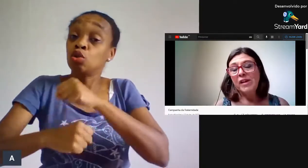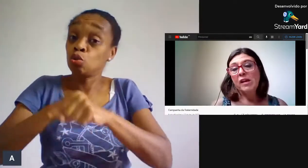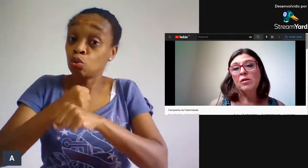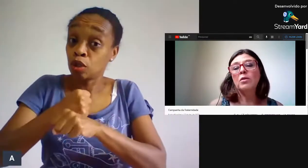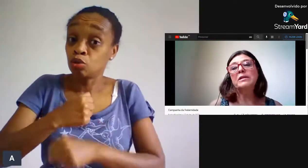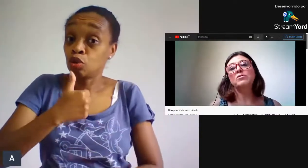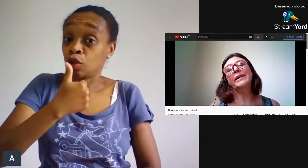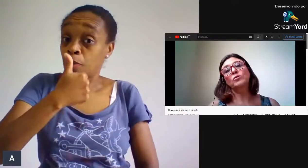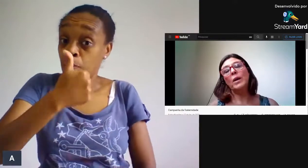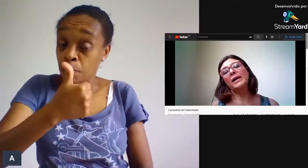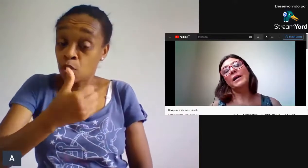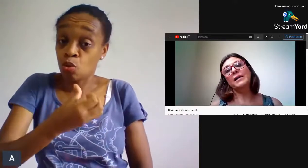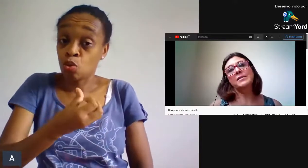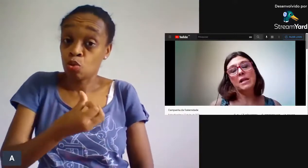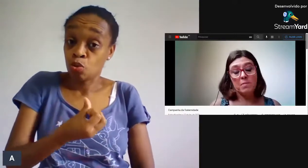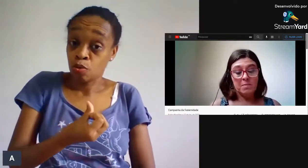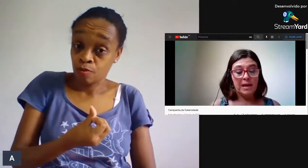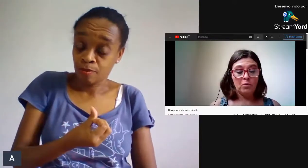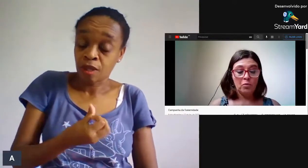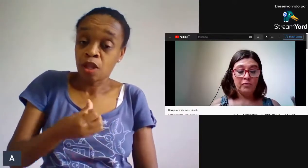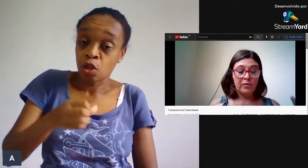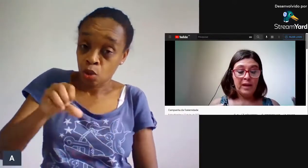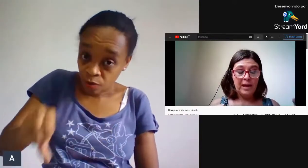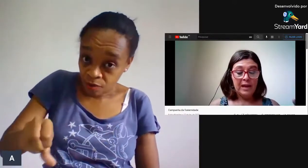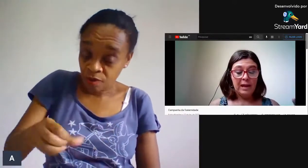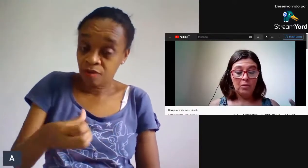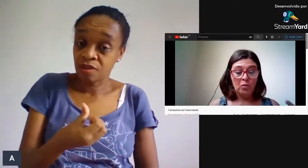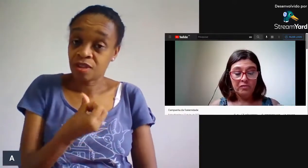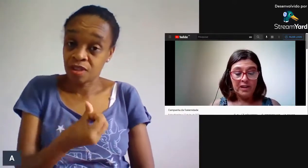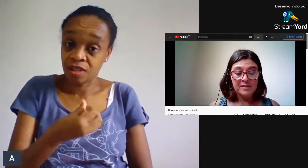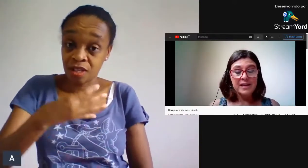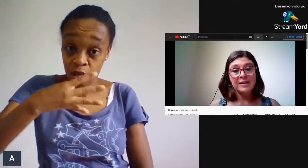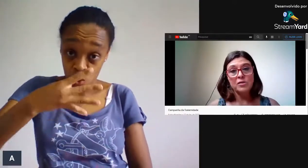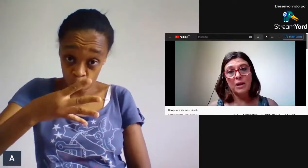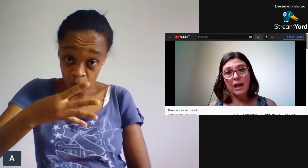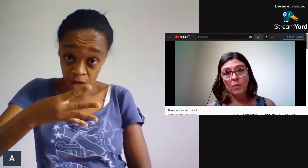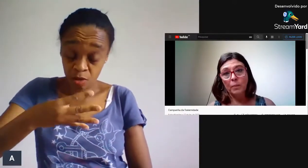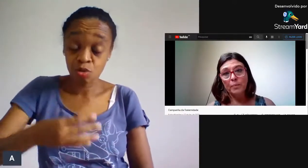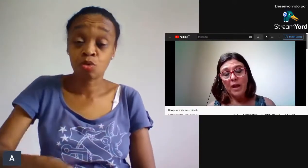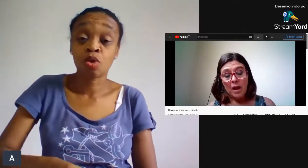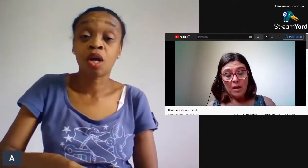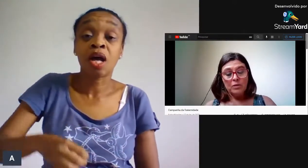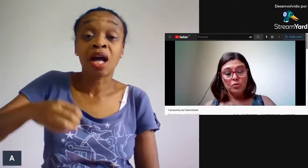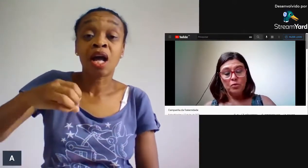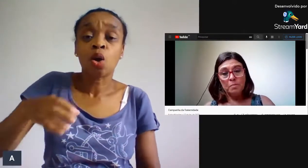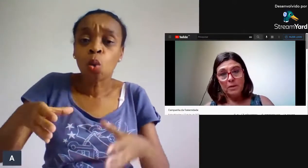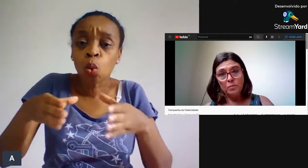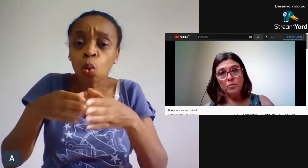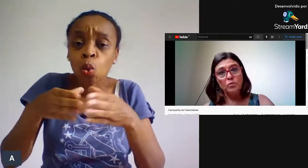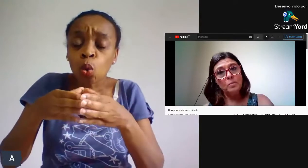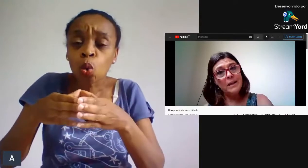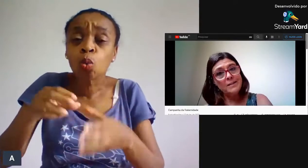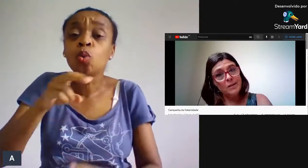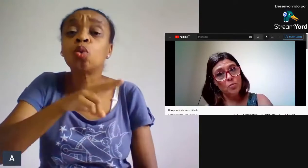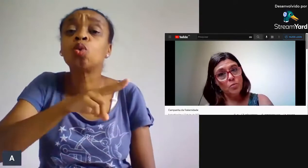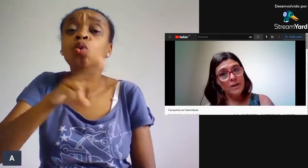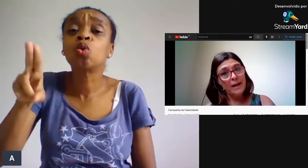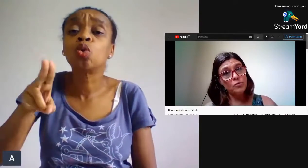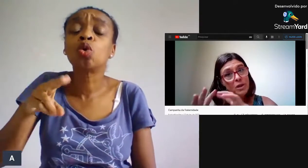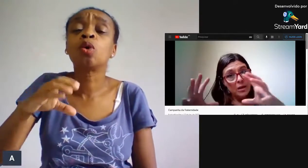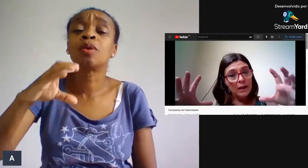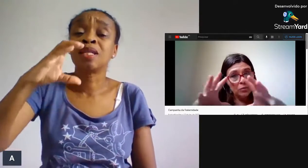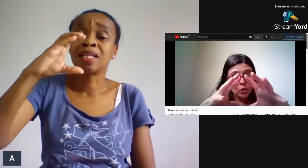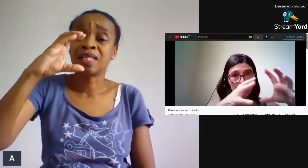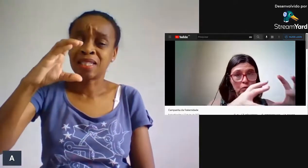CNBB começou a atuar. O que é a CNBB? É a Conferência Nacional dos Bispos do Brasil,